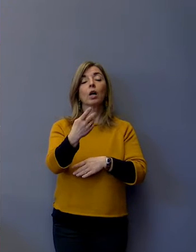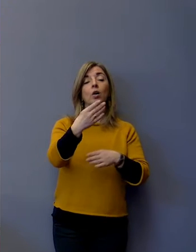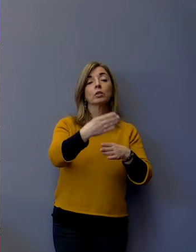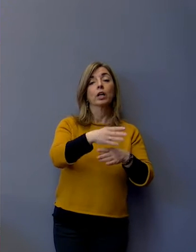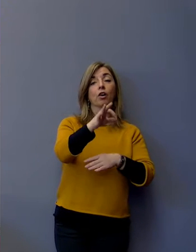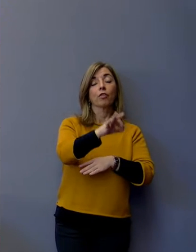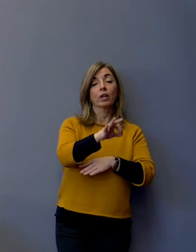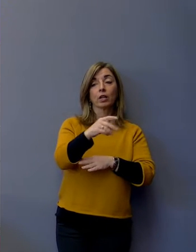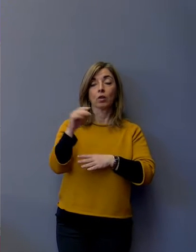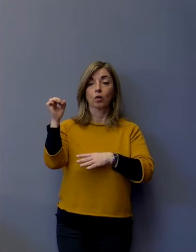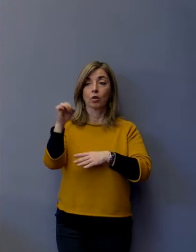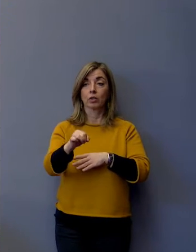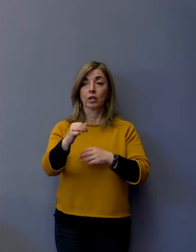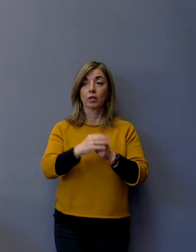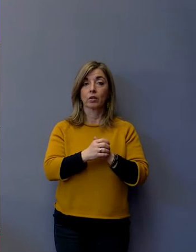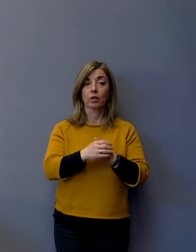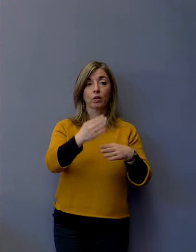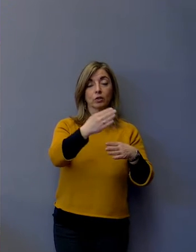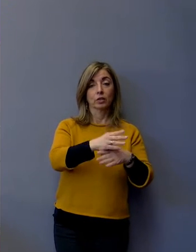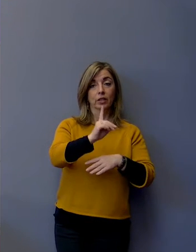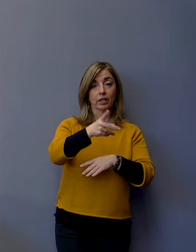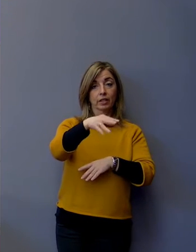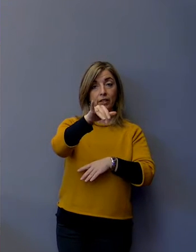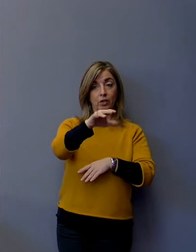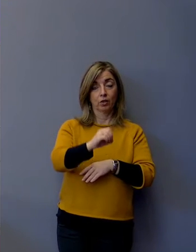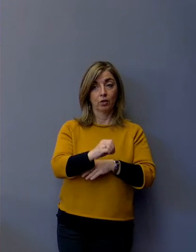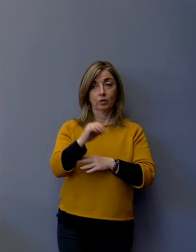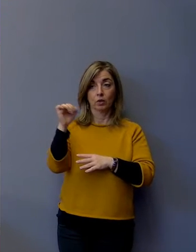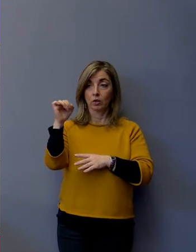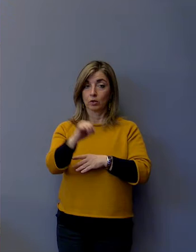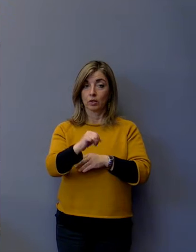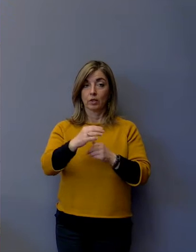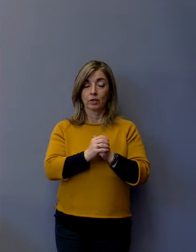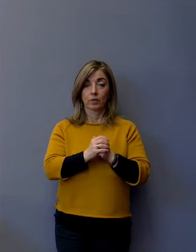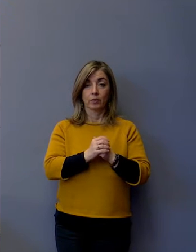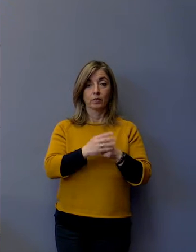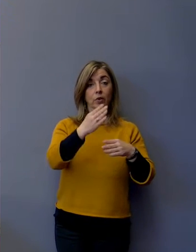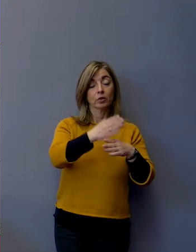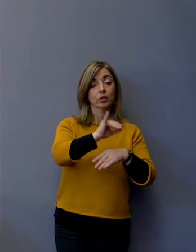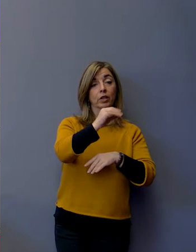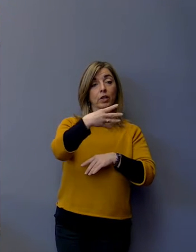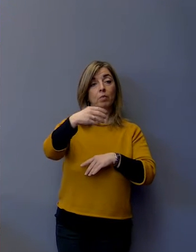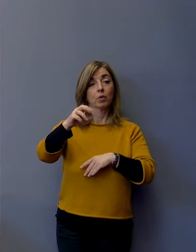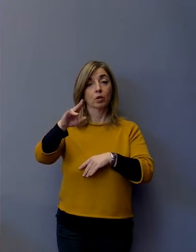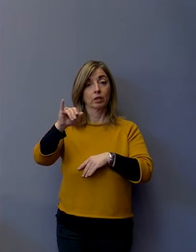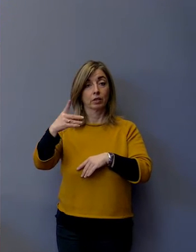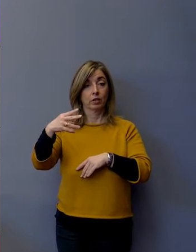contrario consigliere grillo comprare o il consigliere immordino